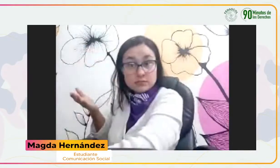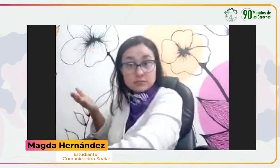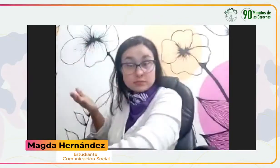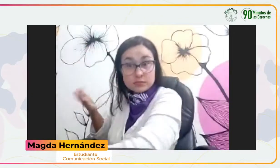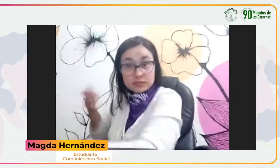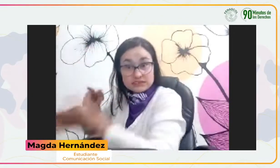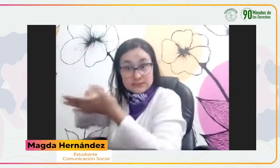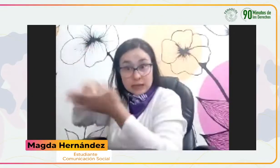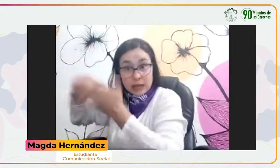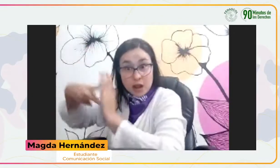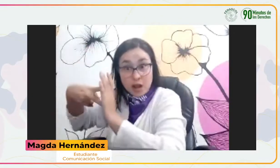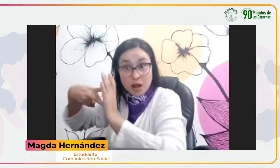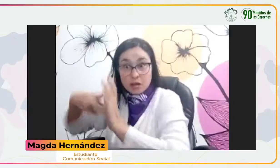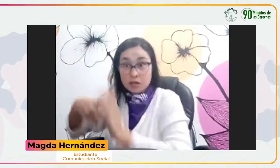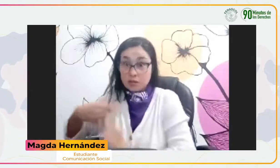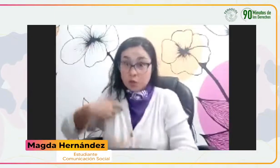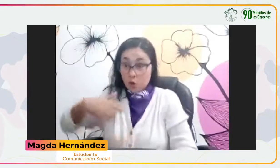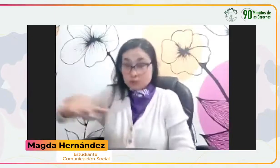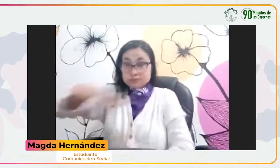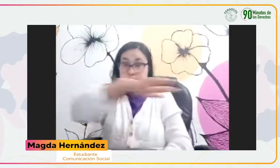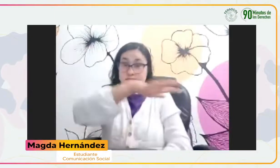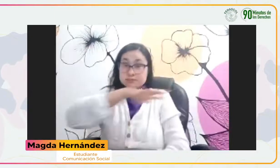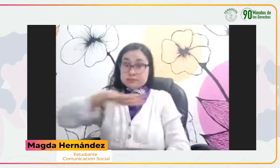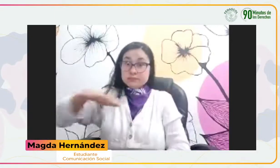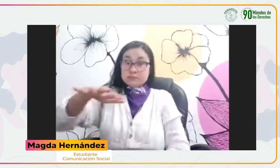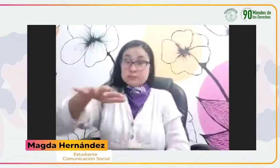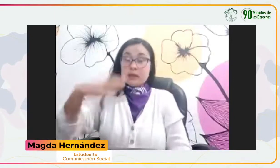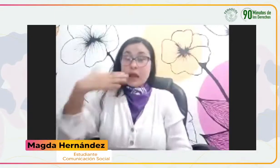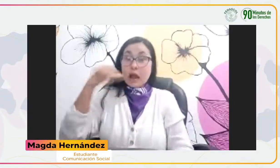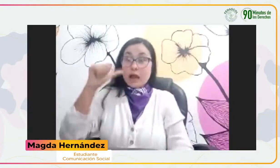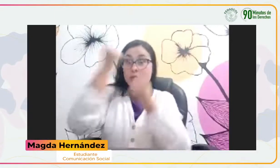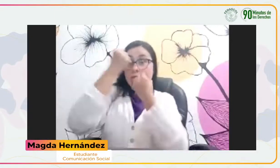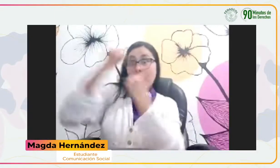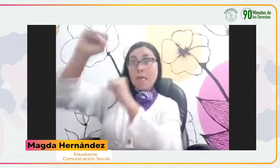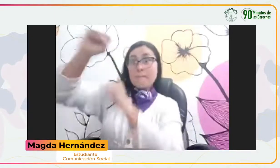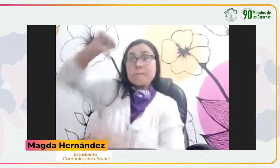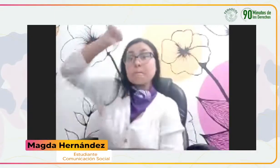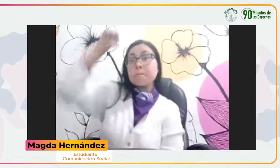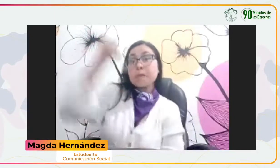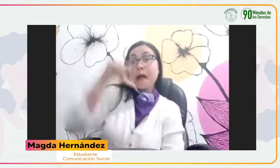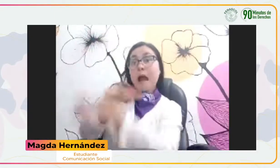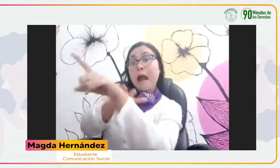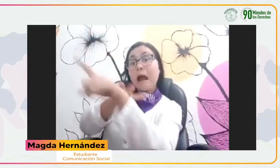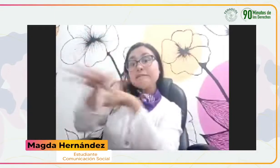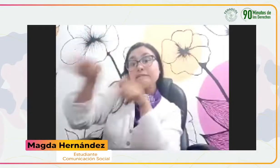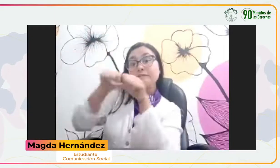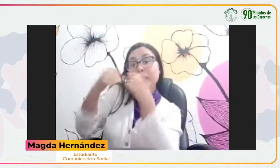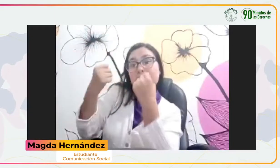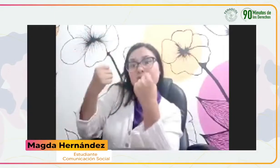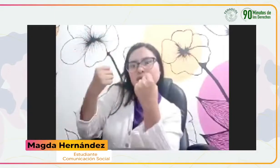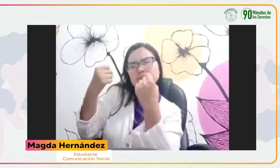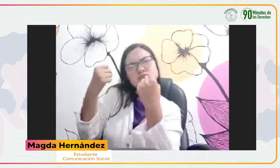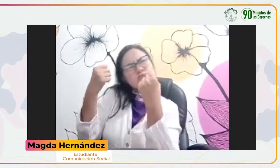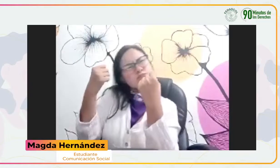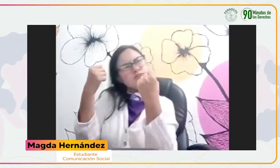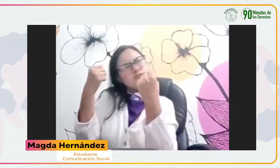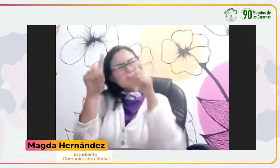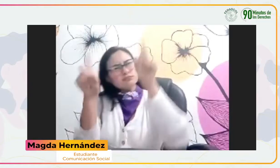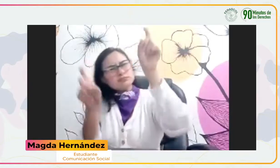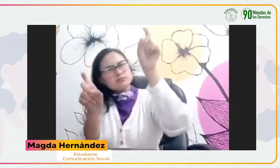gracias a ellos y a esas movilizaciones adquirimos el derecho al voto. No significa que pronto